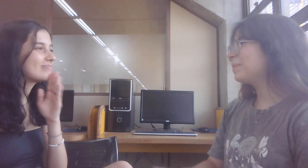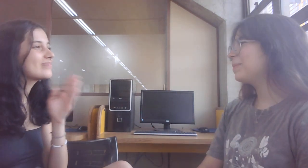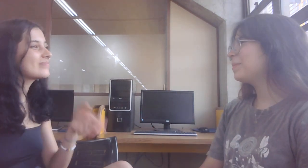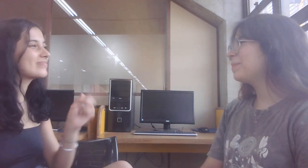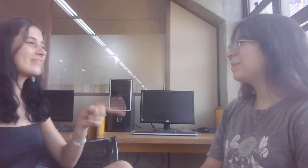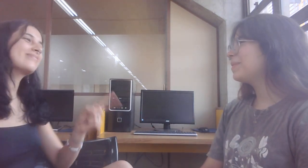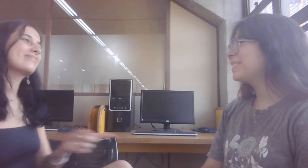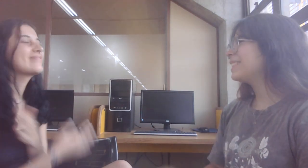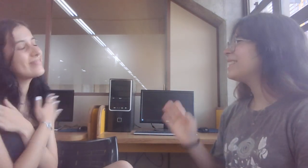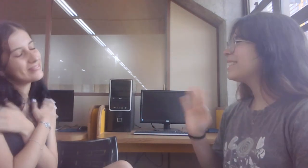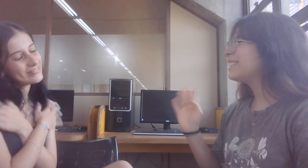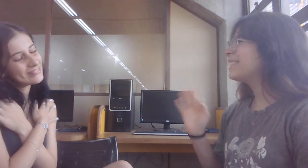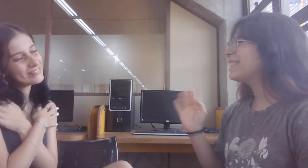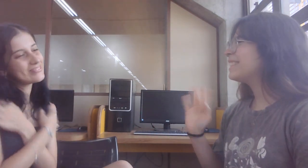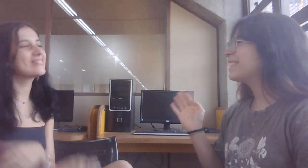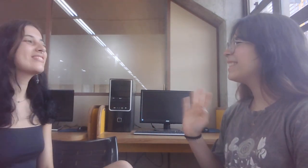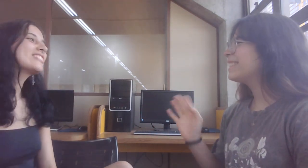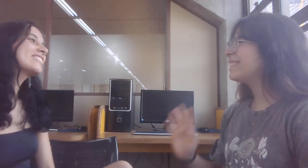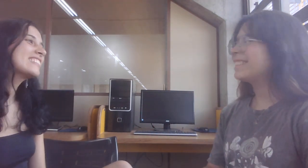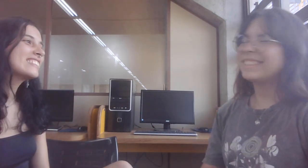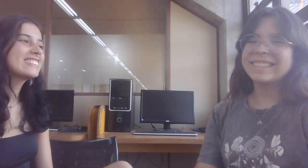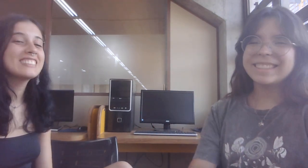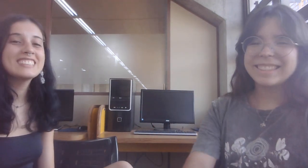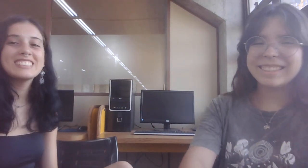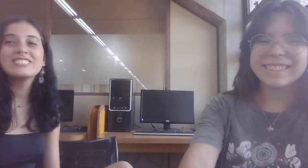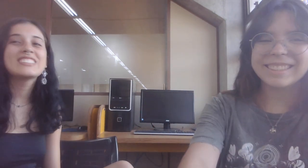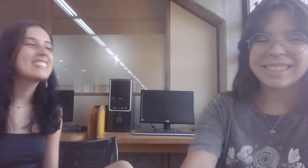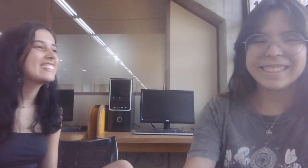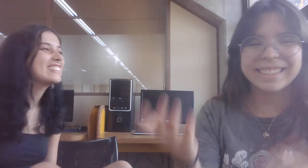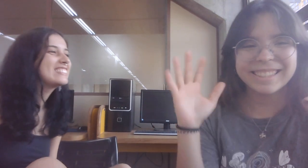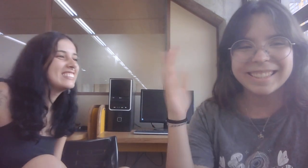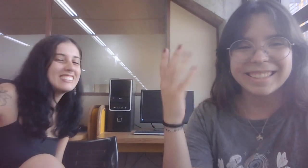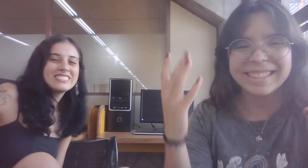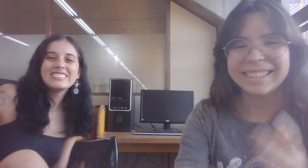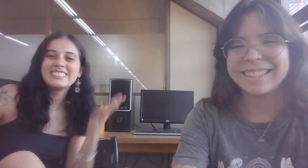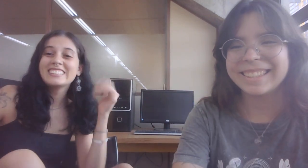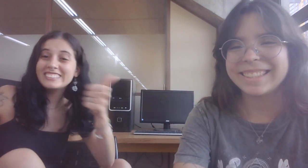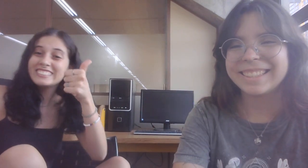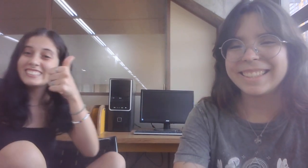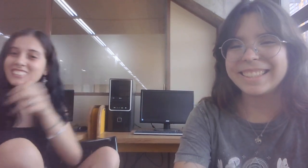Foi inteiro, mas tudo.